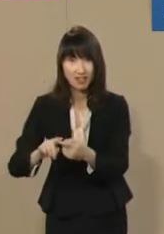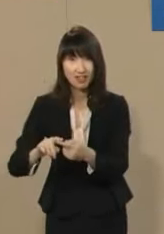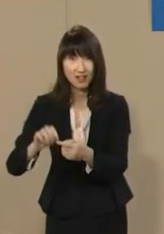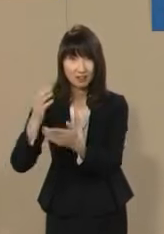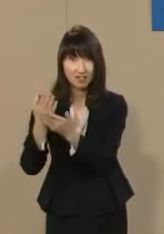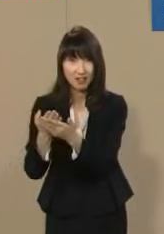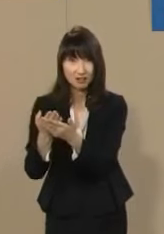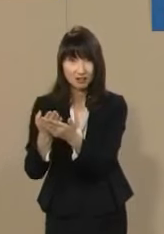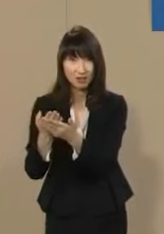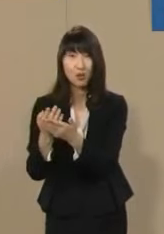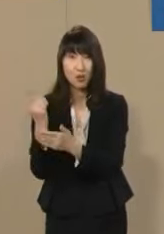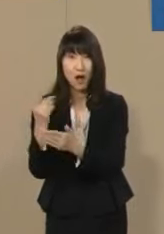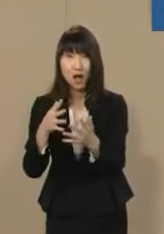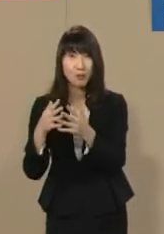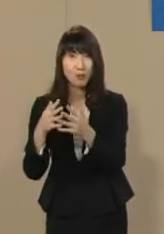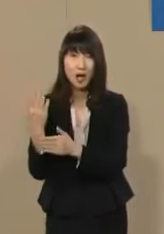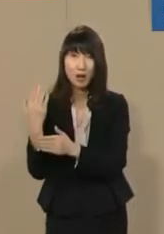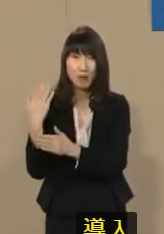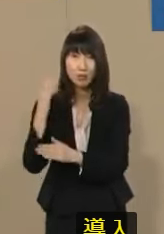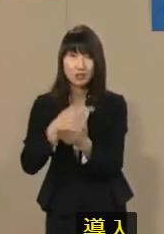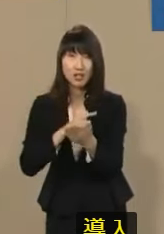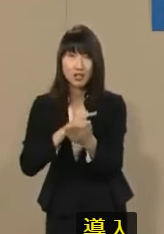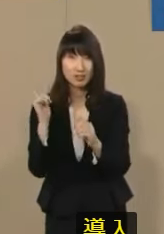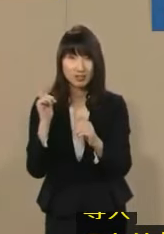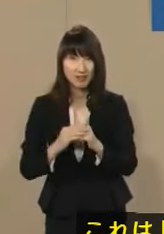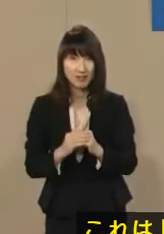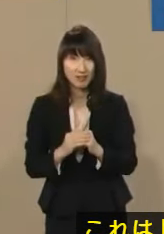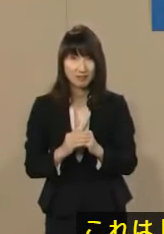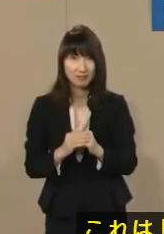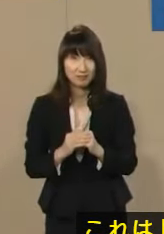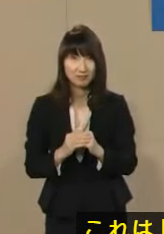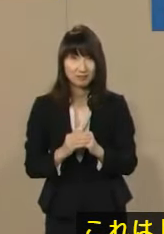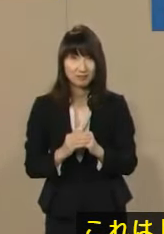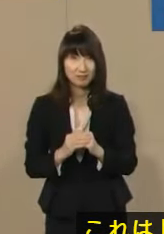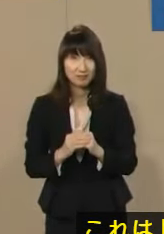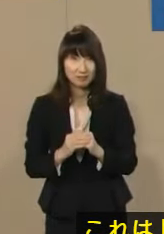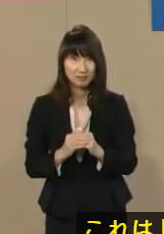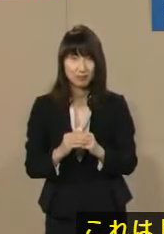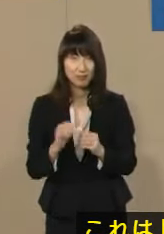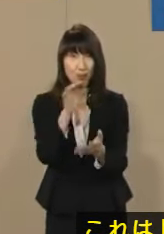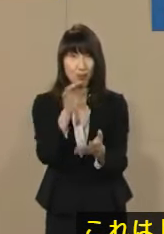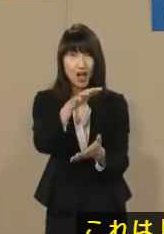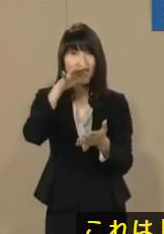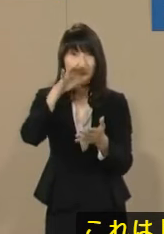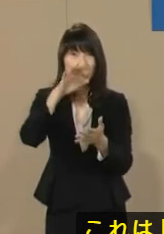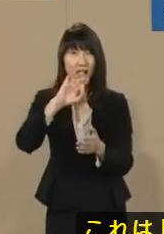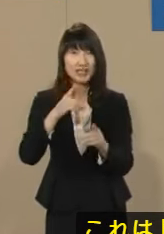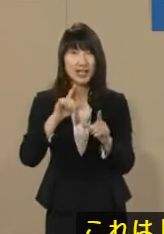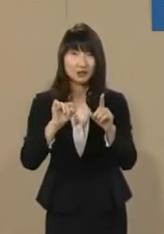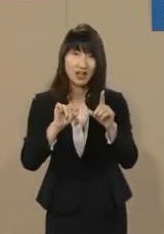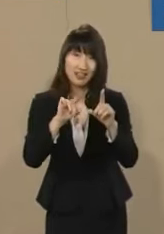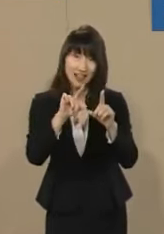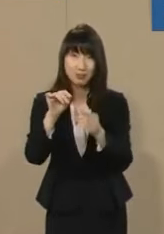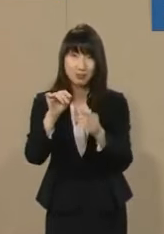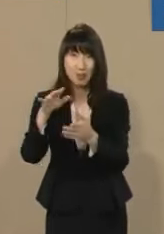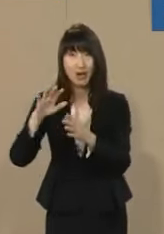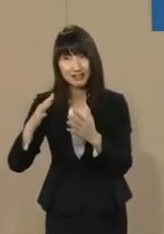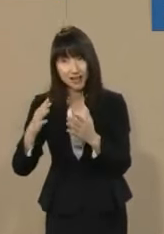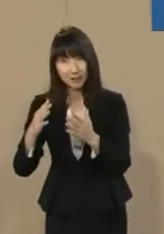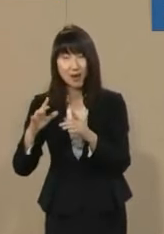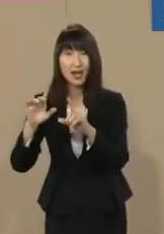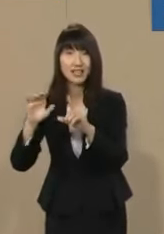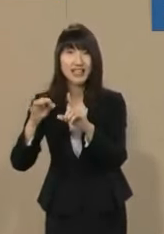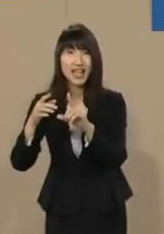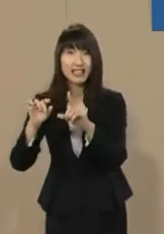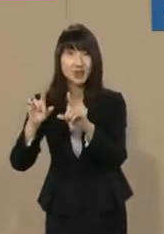はトランプ政権前のアメリカでも行われていました。要は儲かっていれば税率が高め、儲かっていない時は